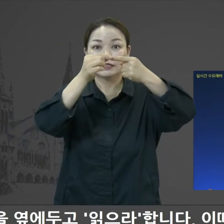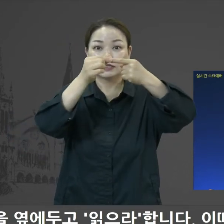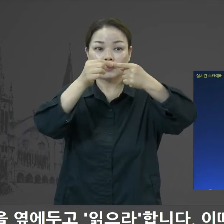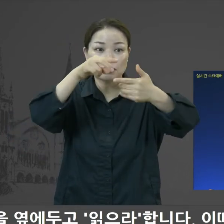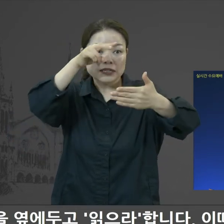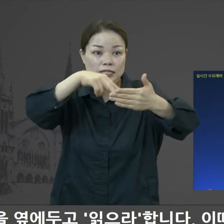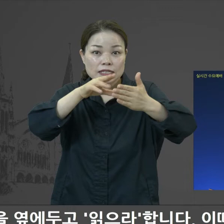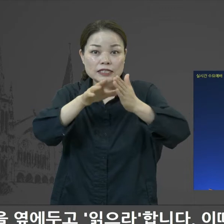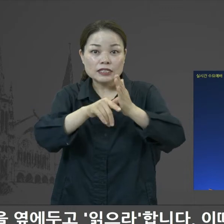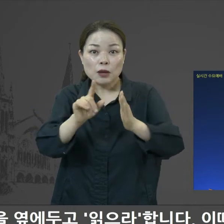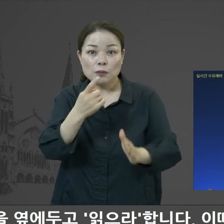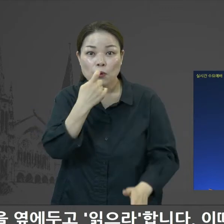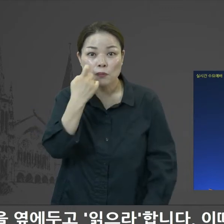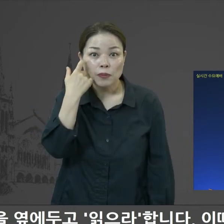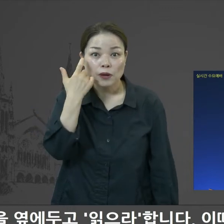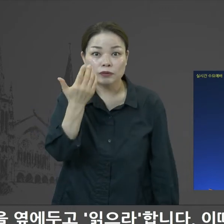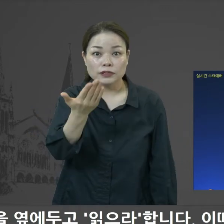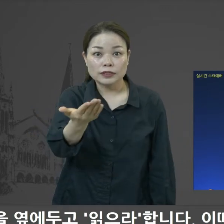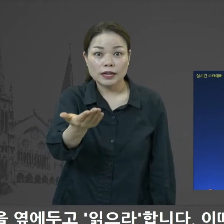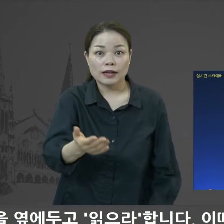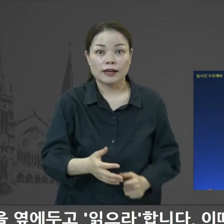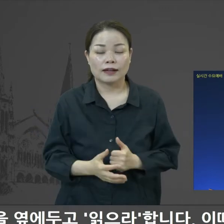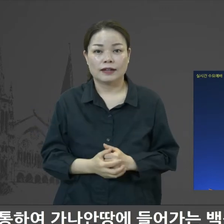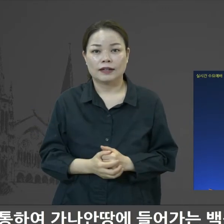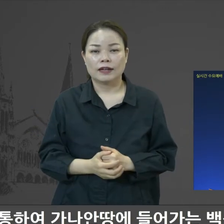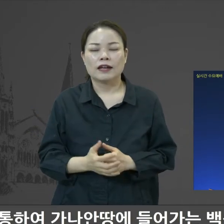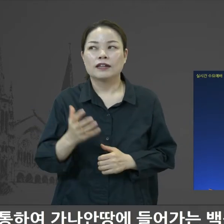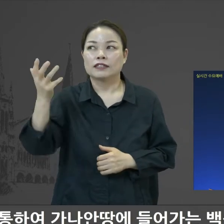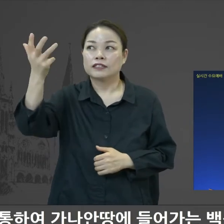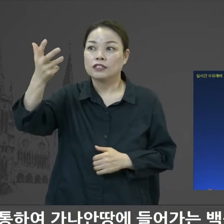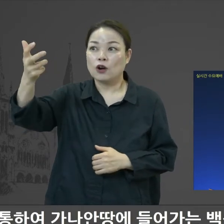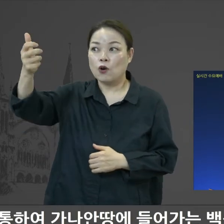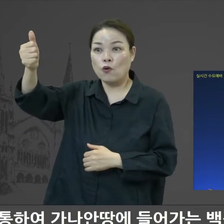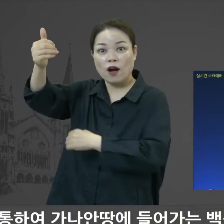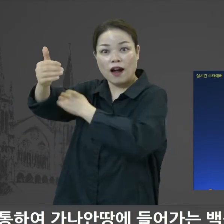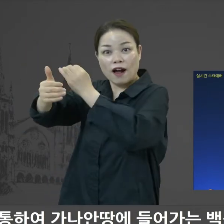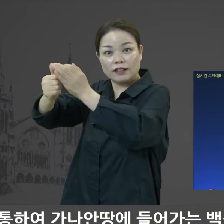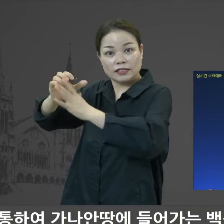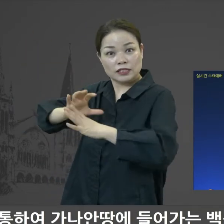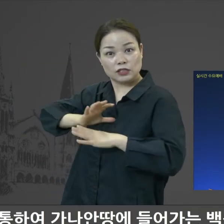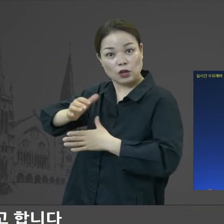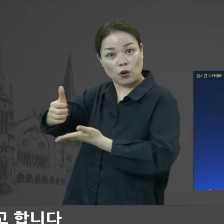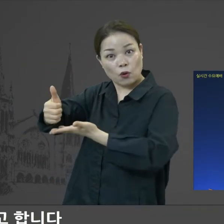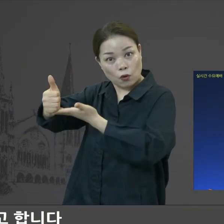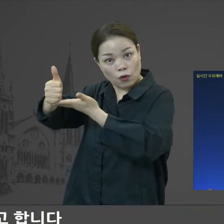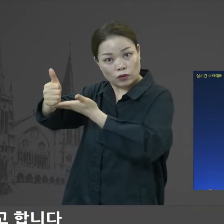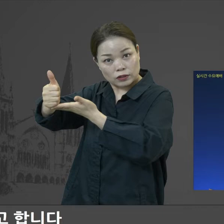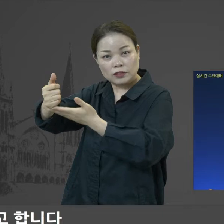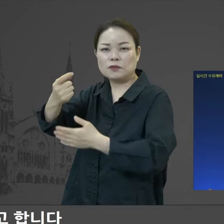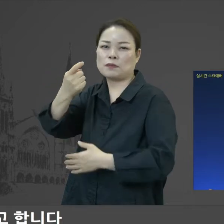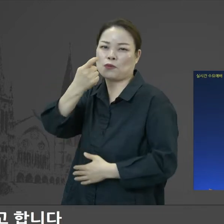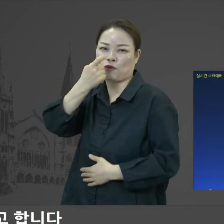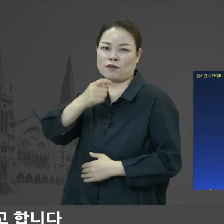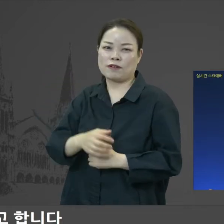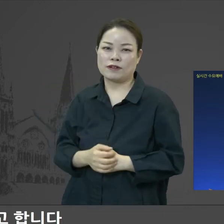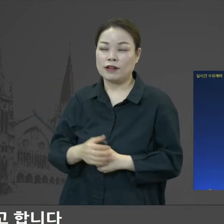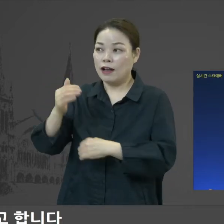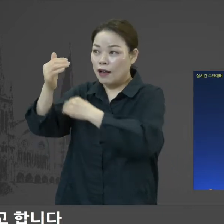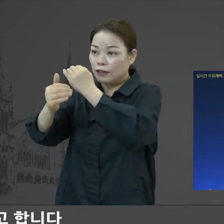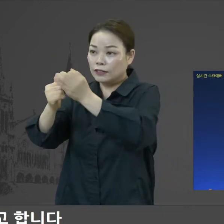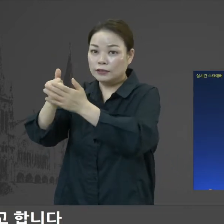때 무엇을 배울 수 있어야 한다고 기록하죠? 여호와 하나님 경외하기를 배우며,